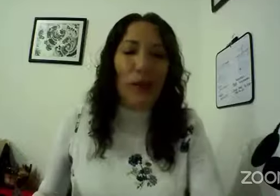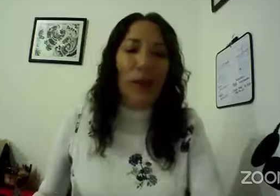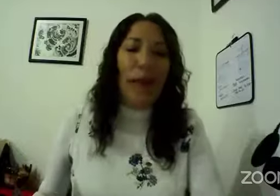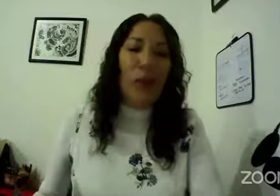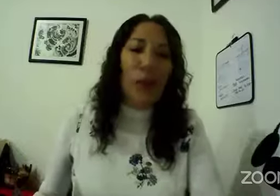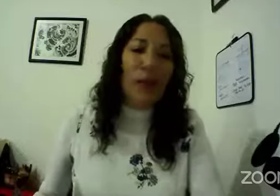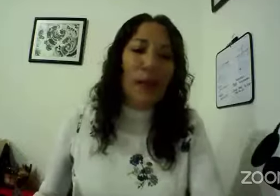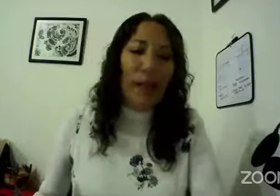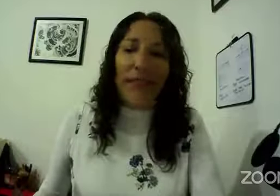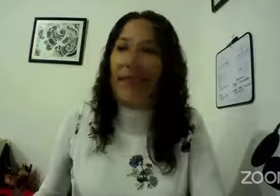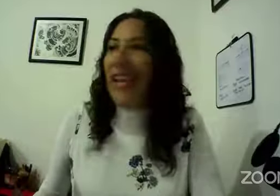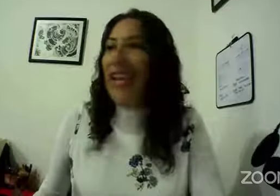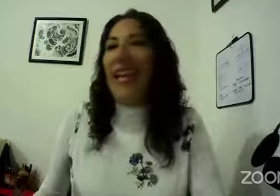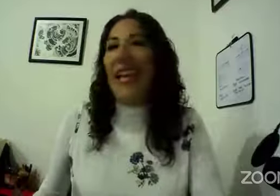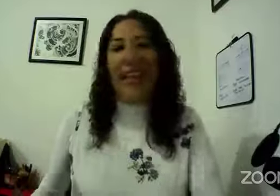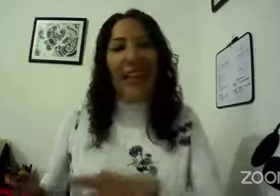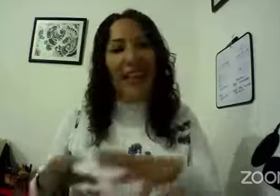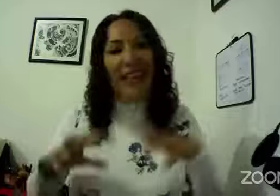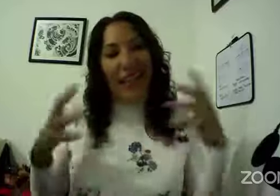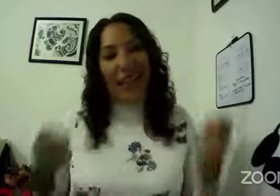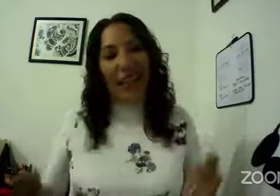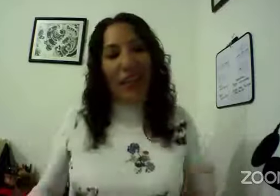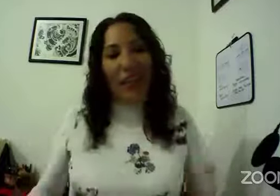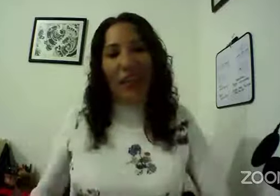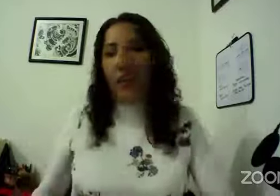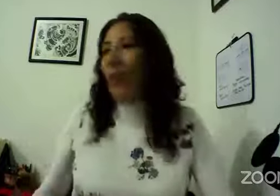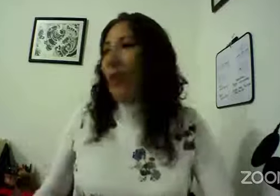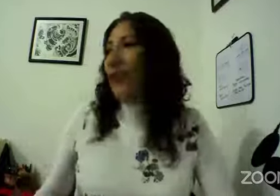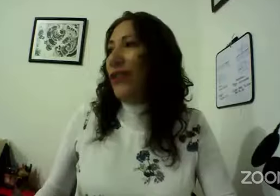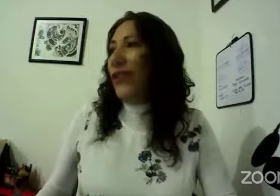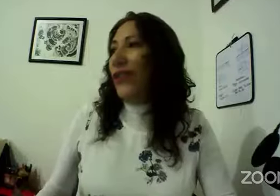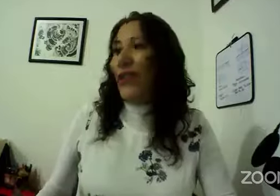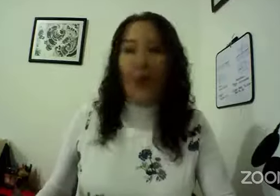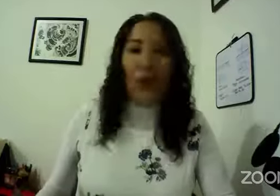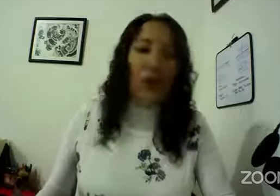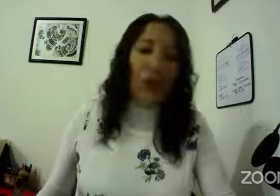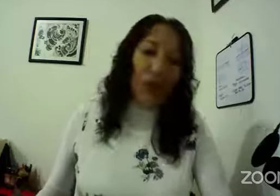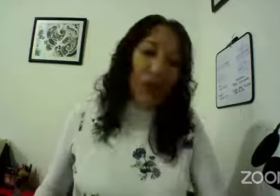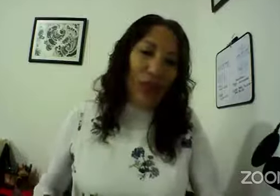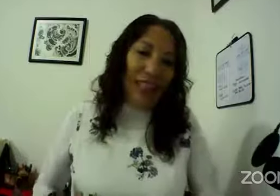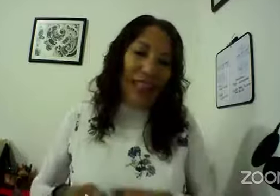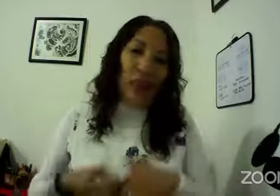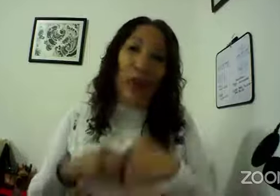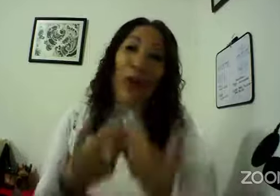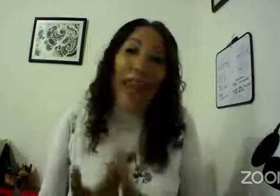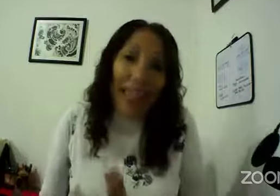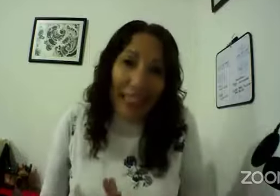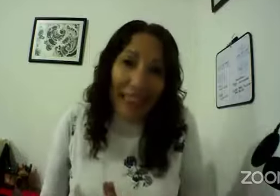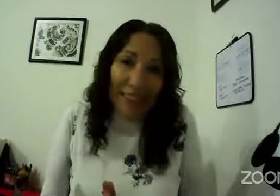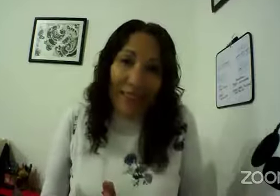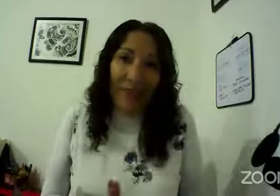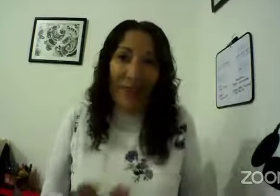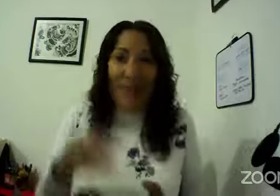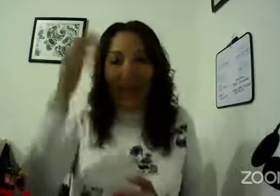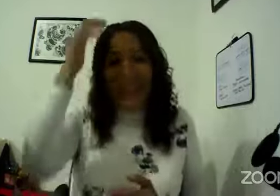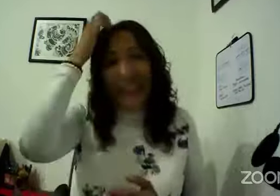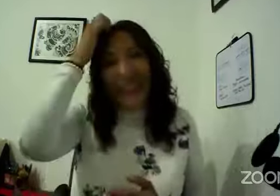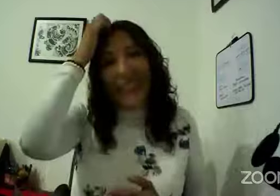que busca justamente tener una vinculación con toda la